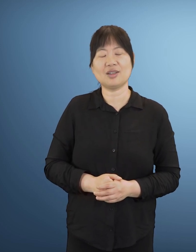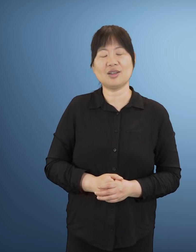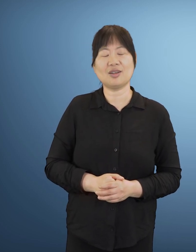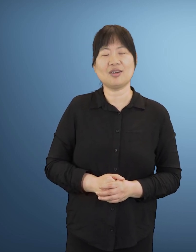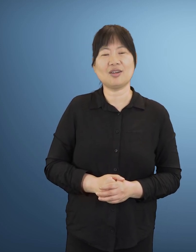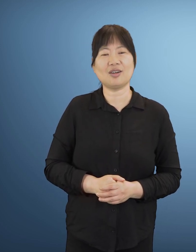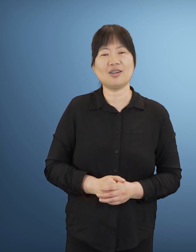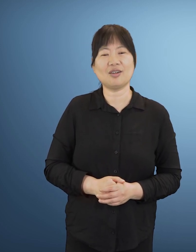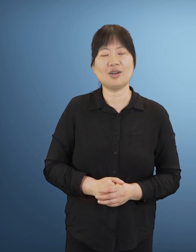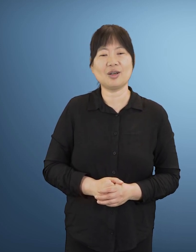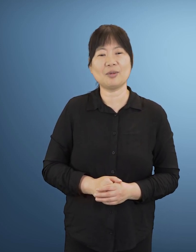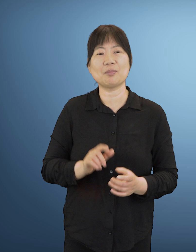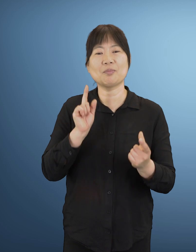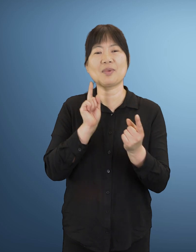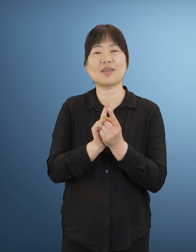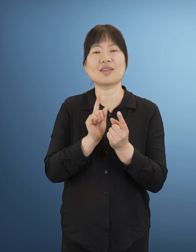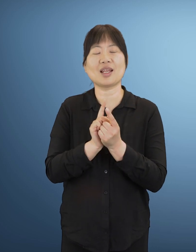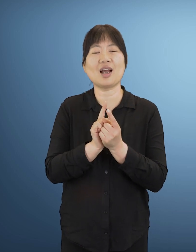있습니까?